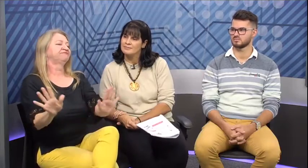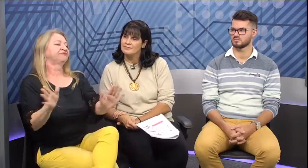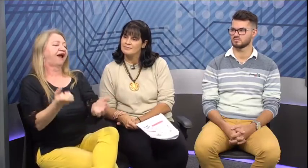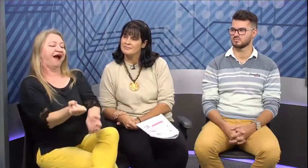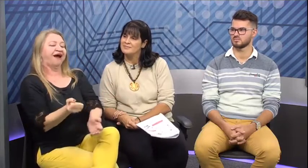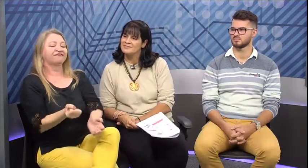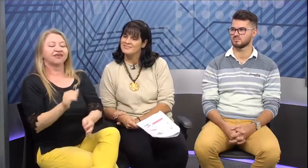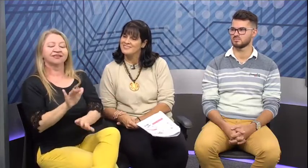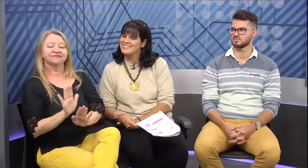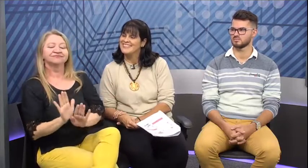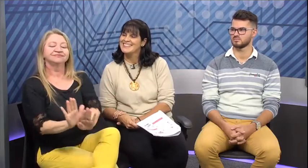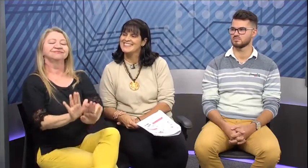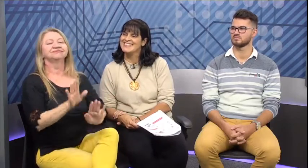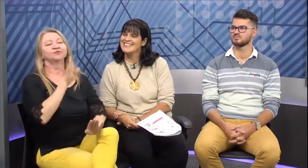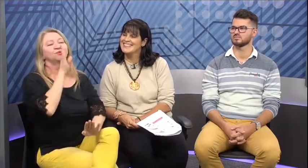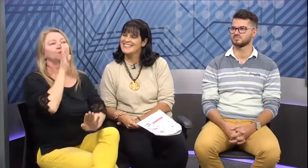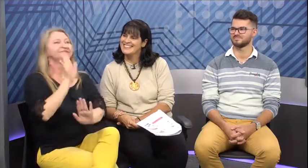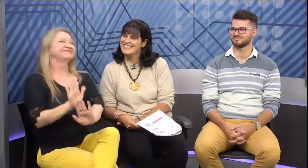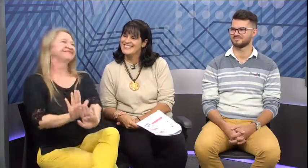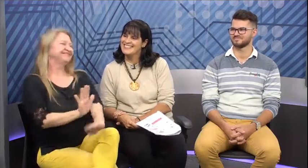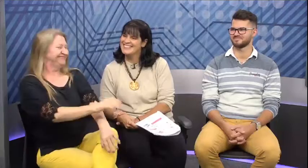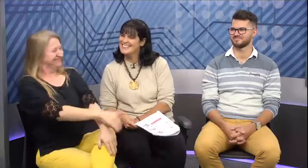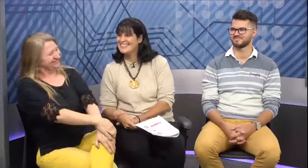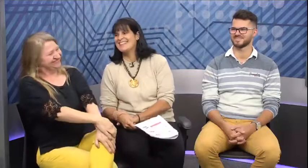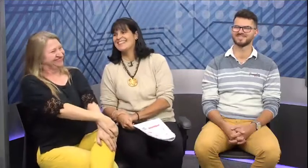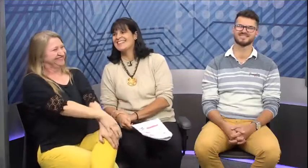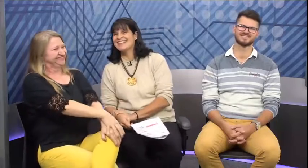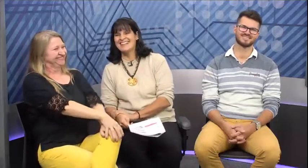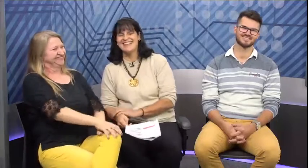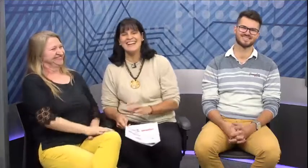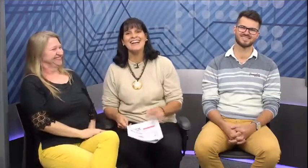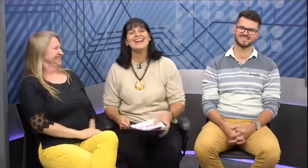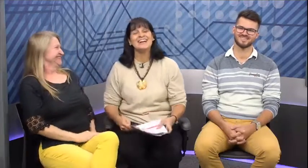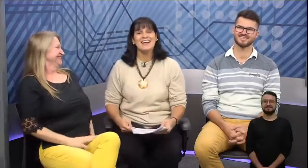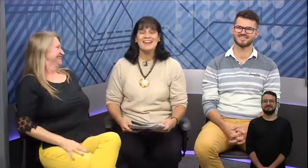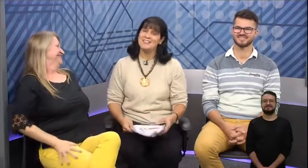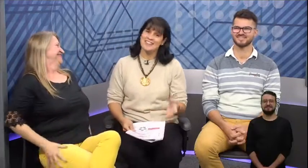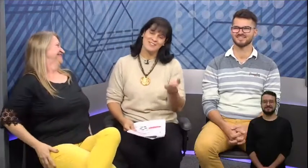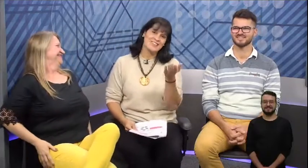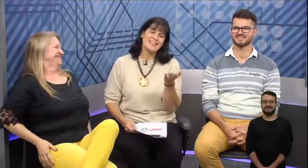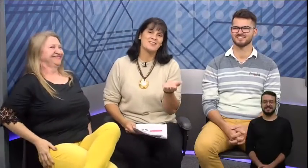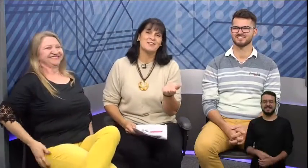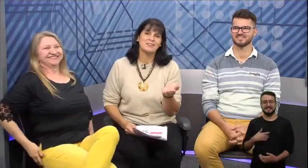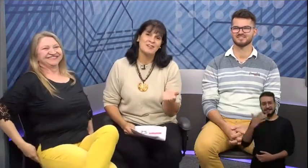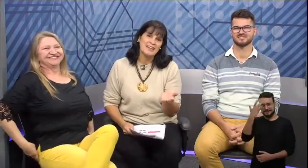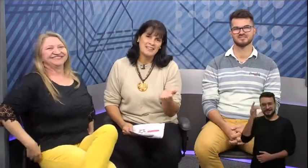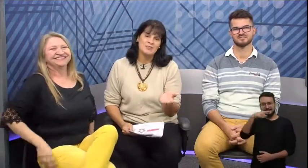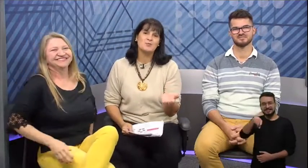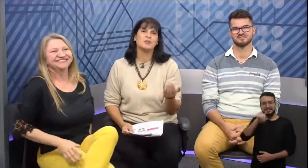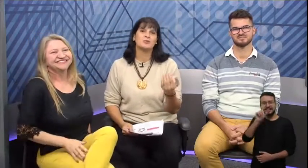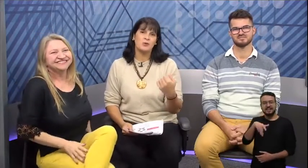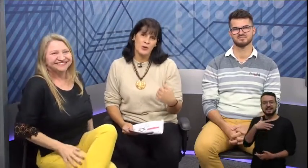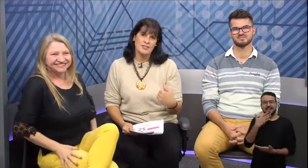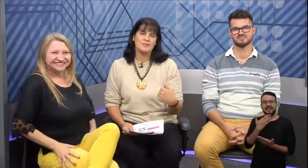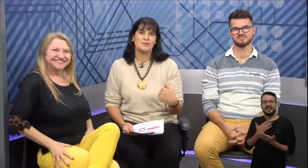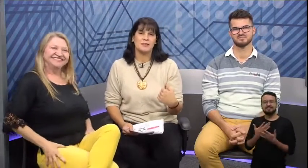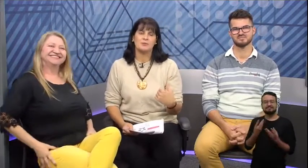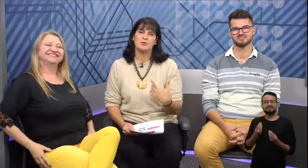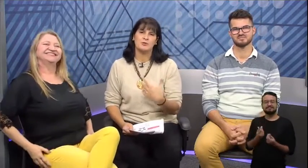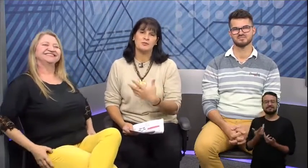tipo de contribuição e está até hoje lá engavetado. Eu não sei se vocês ficam tão encantados quanto nós ficamos de ouvir